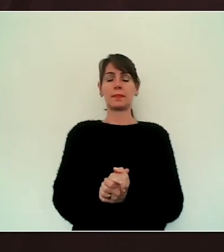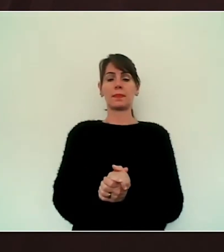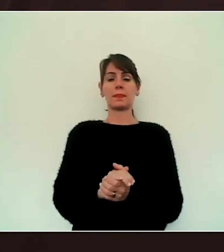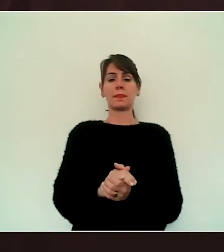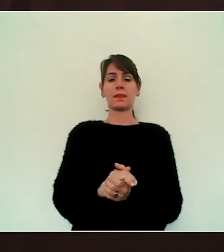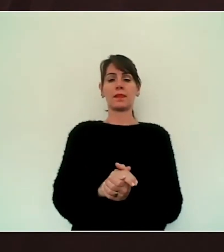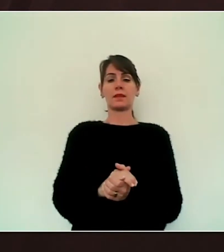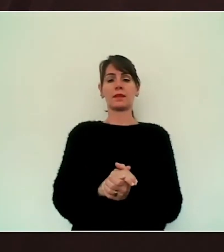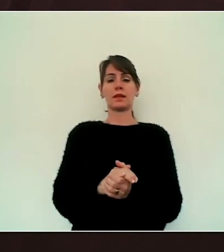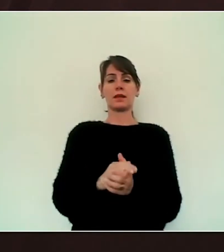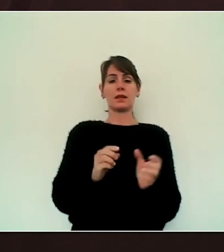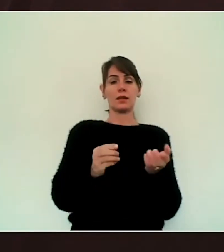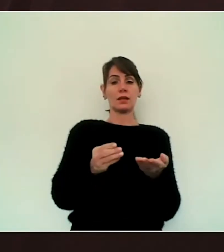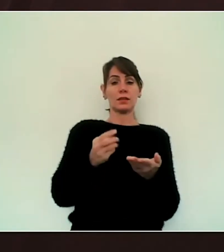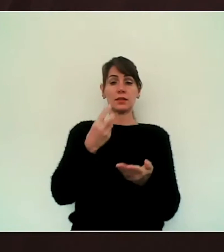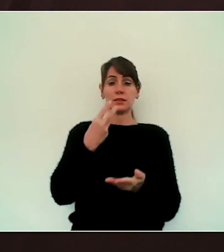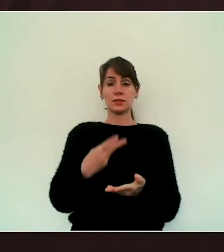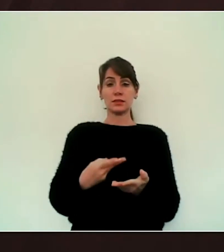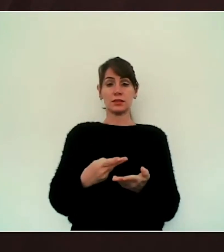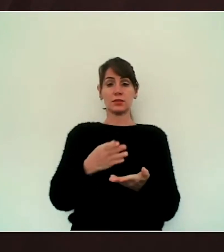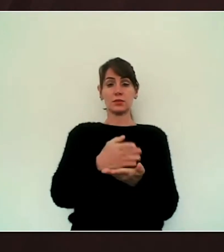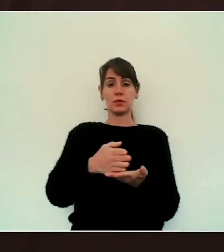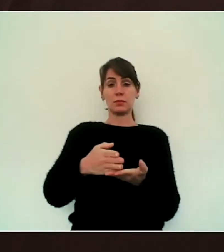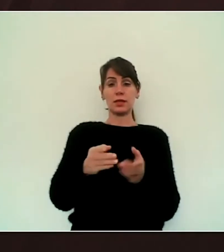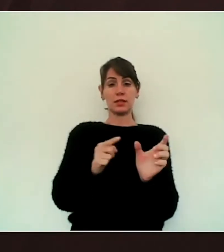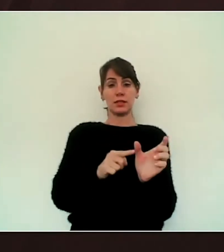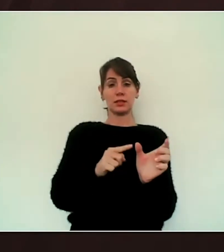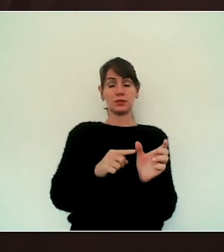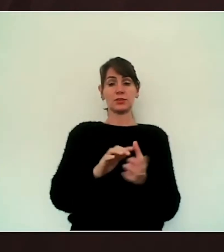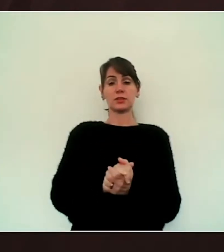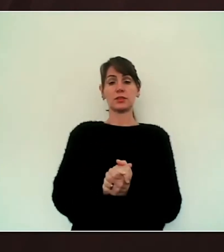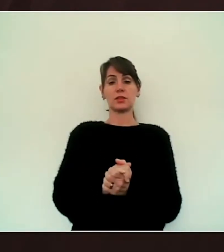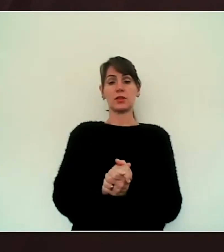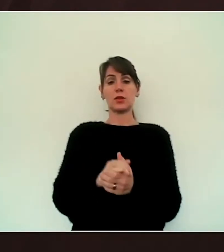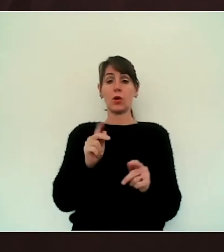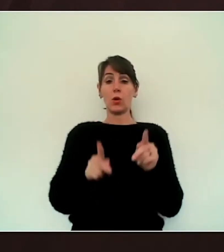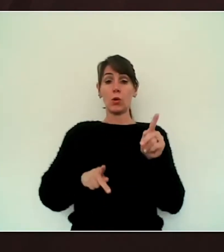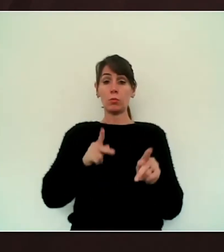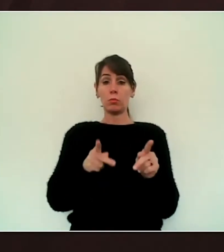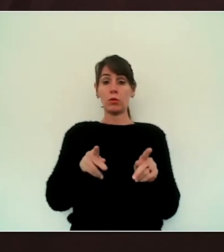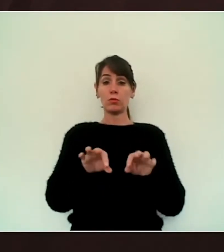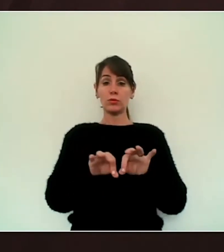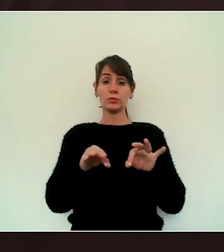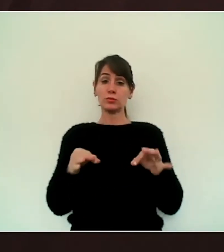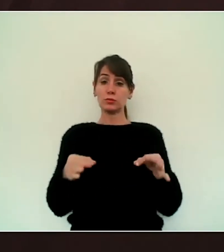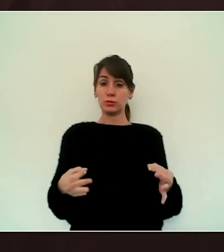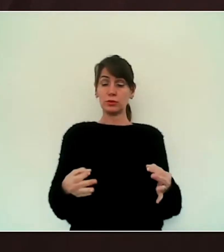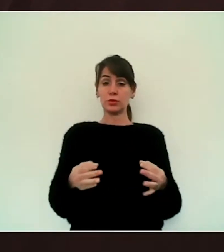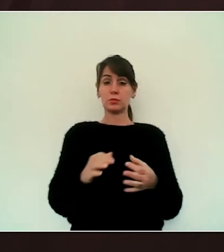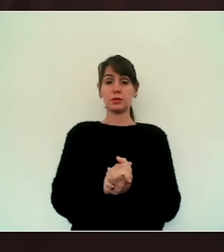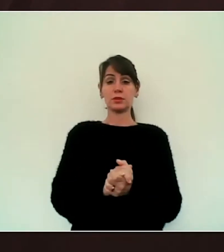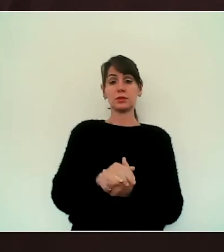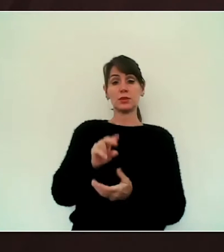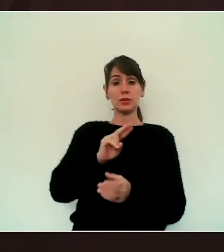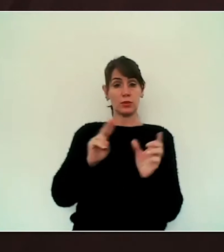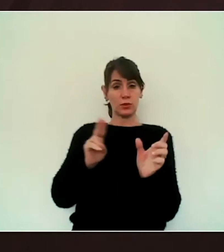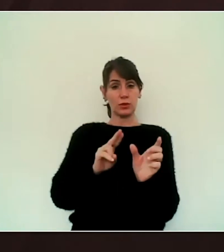significa o povo comum ou leigo. Quer dizer, isso quer dizer o quê? Os nicolaítas,